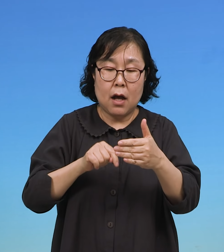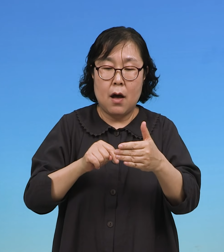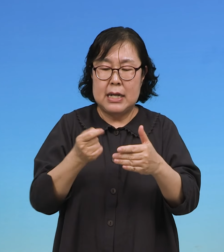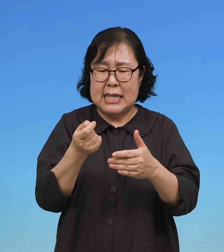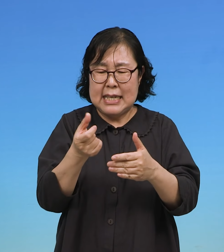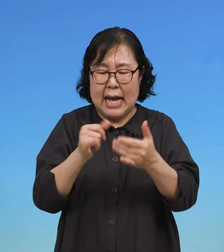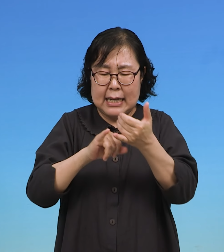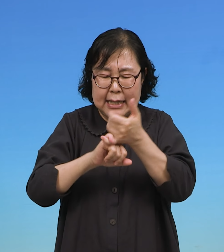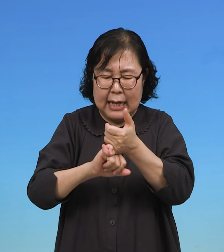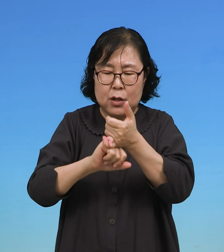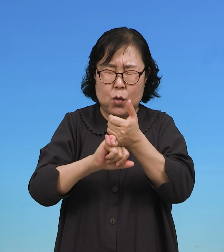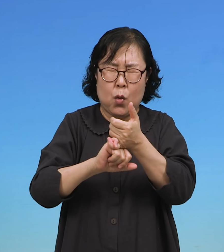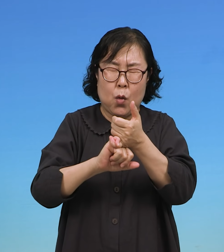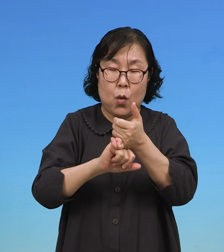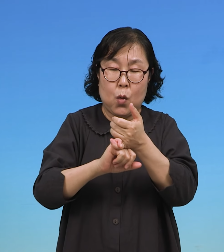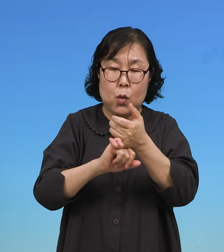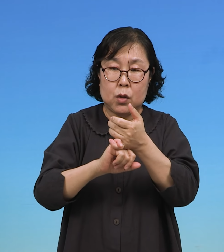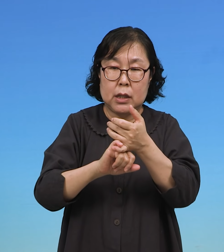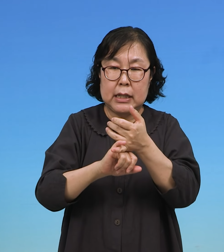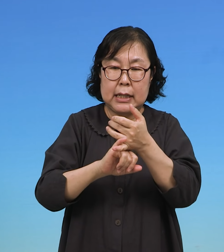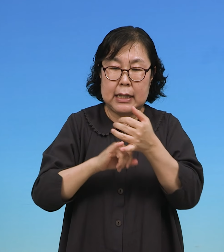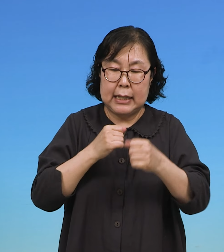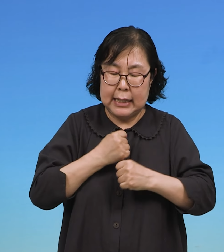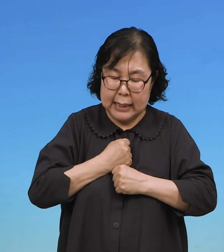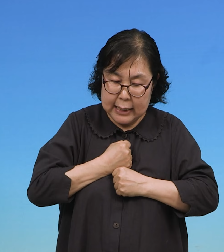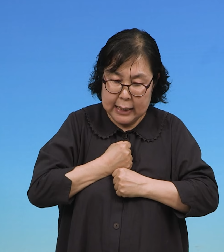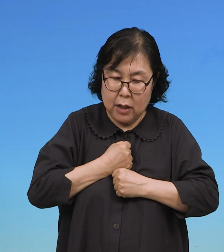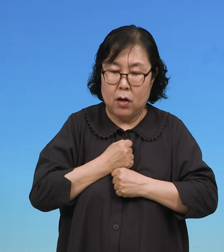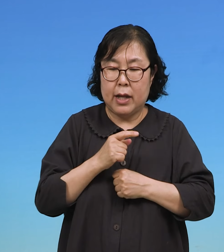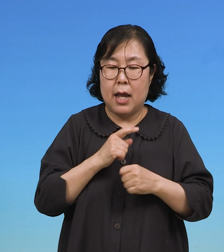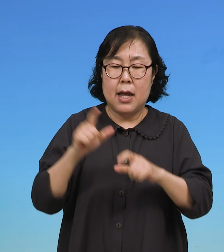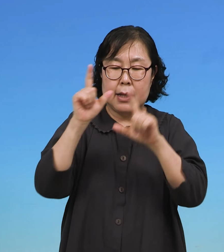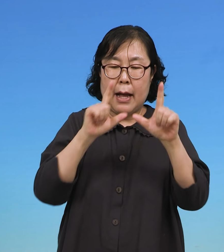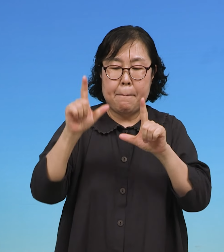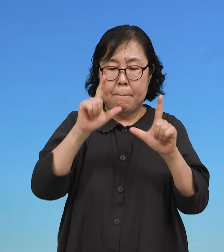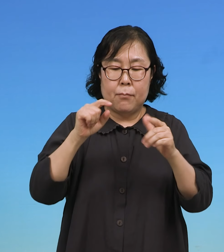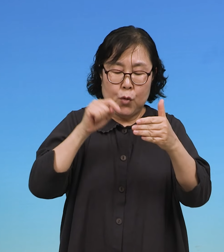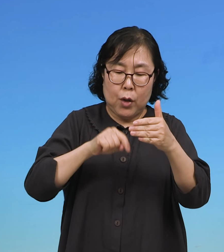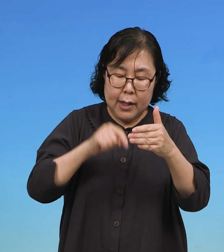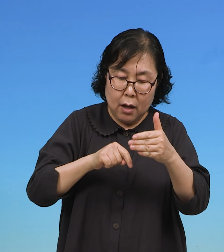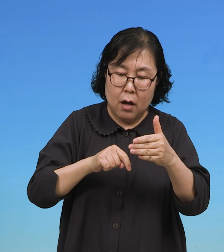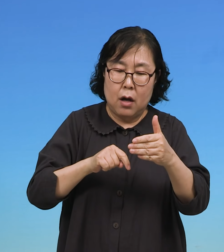변화라는 건 그 작은 약속 지키는 거 하나부터 우리 일상 속에서,